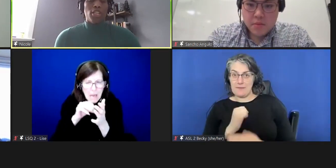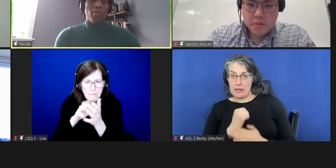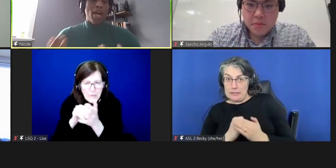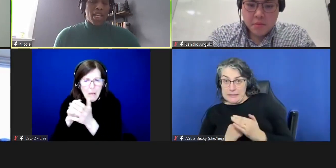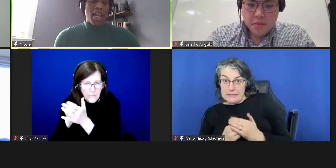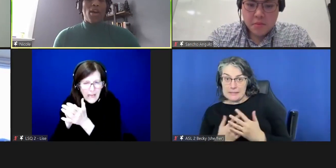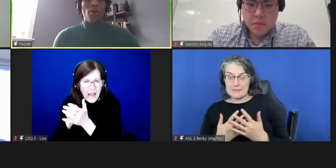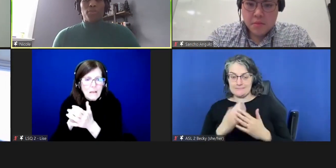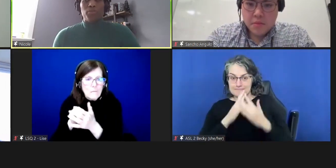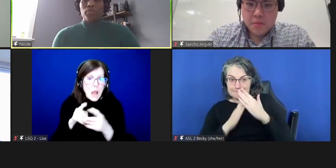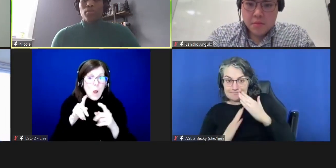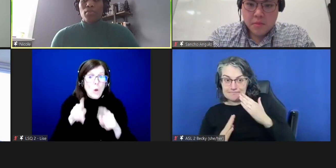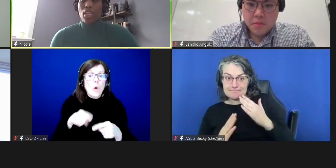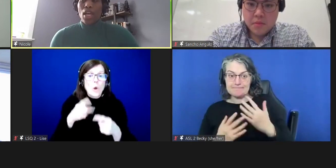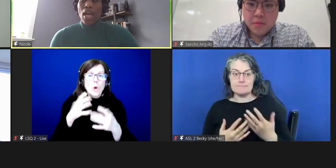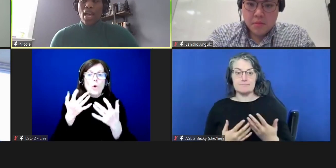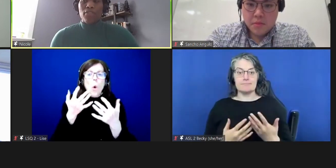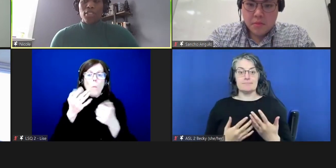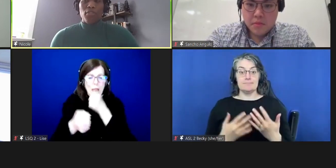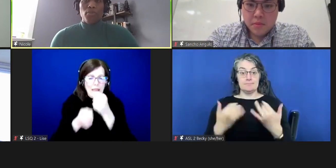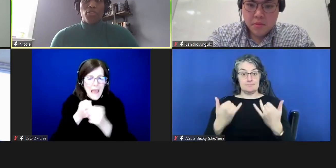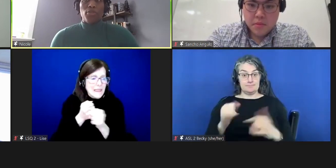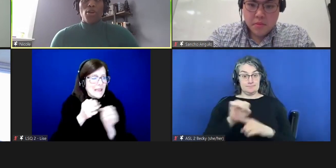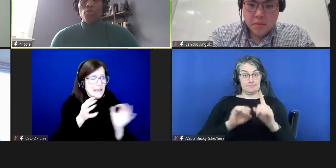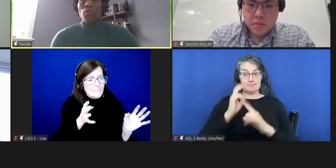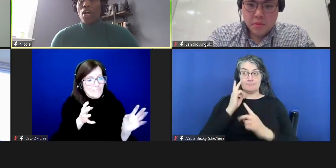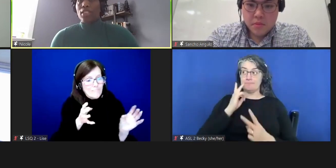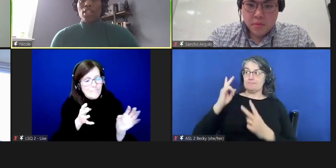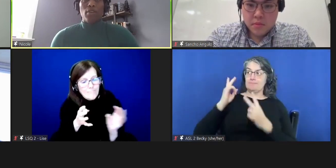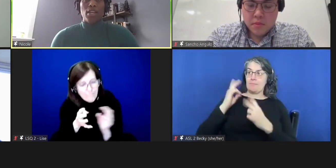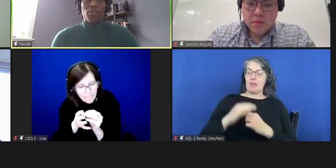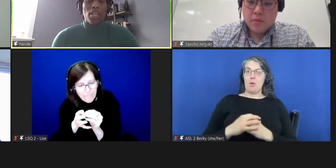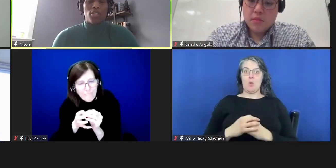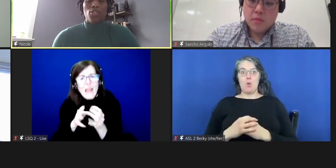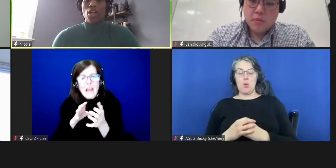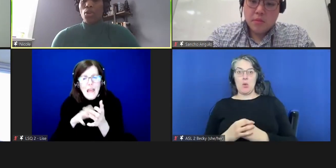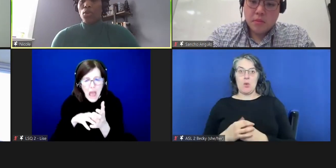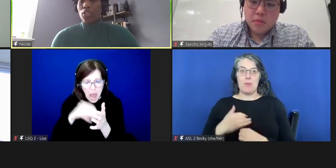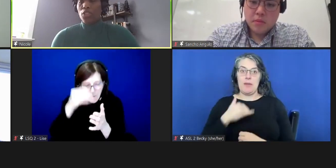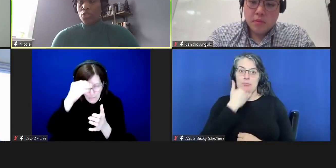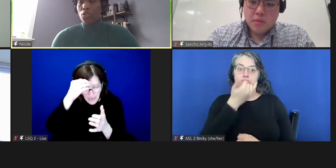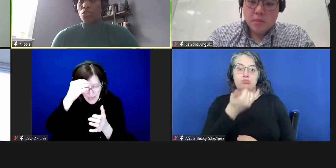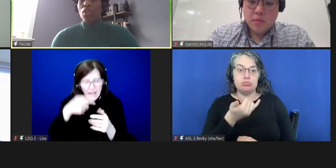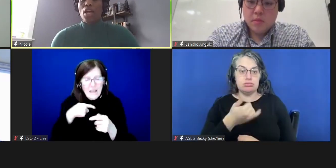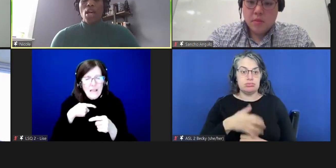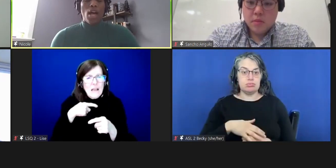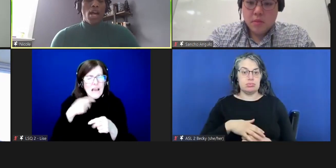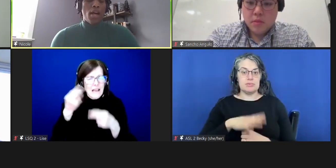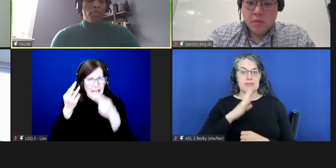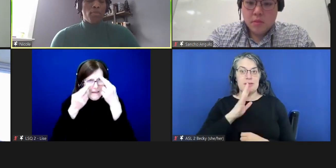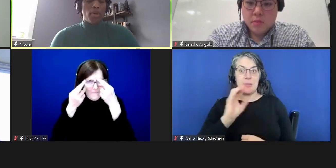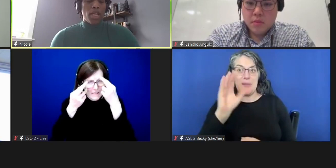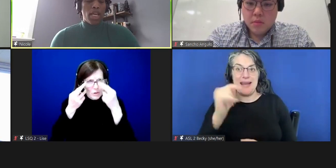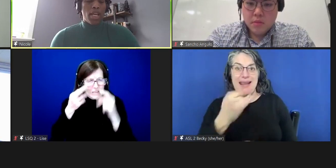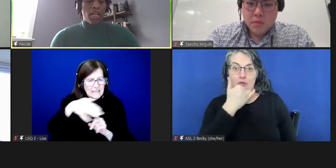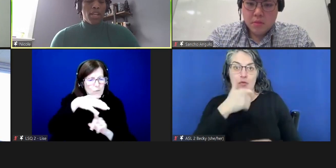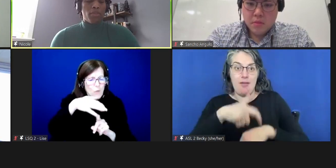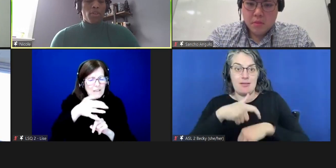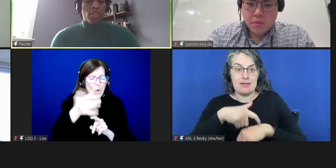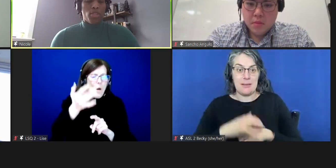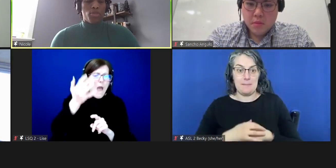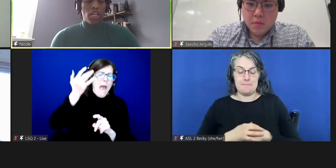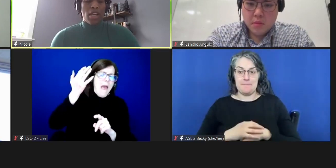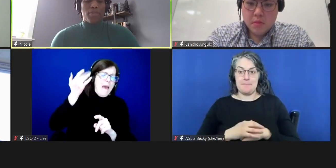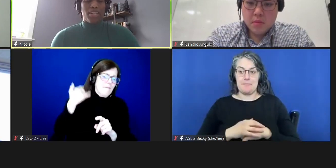Et lorsque je réfléchis à des situations passées, eh bien, je me demandais, est-ce